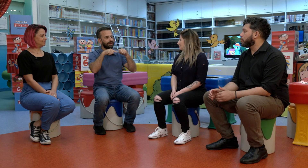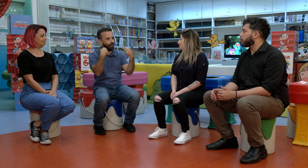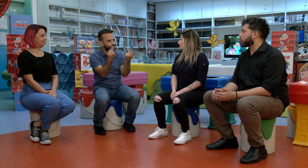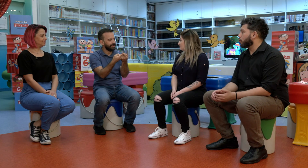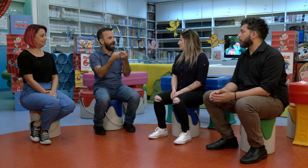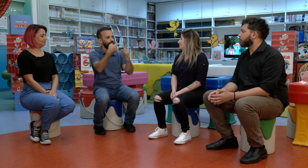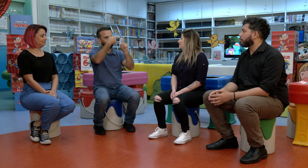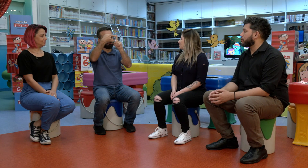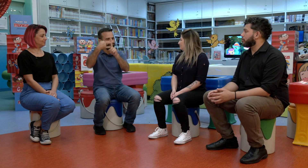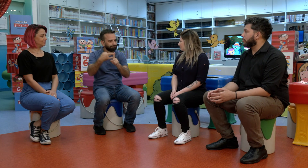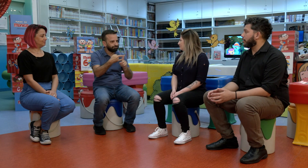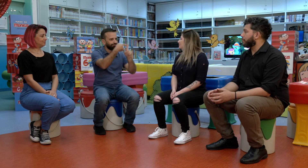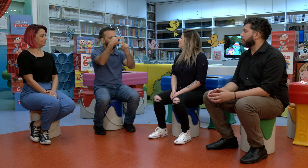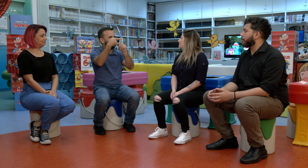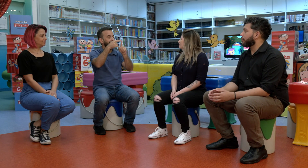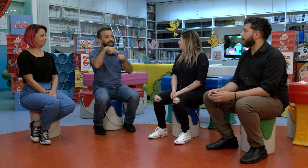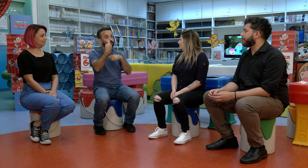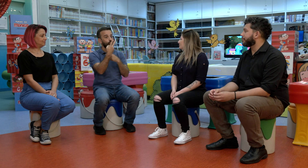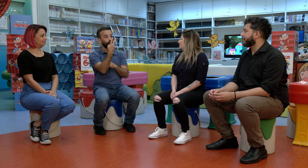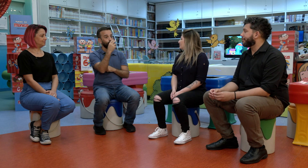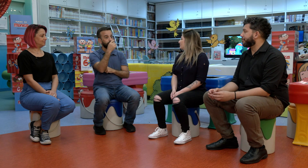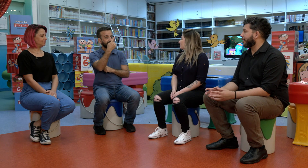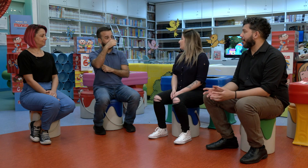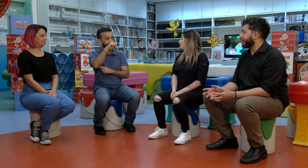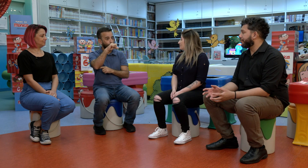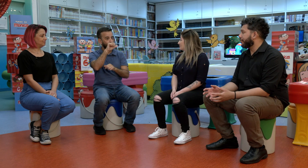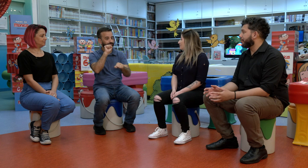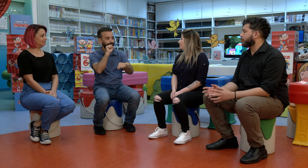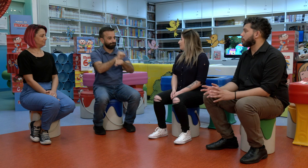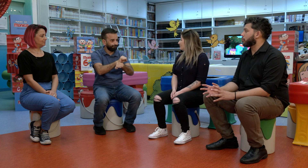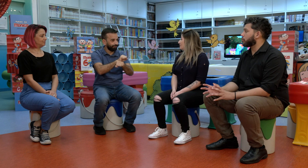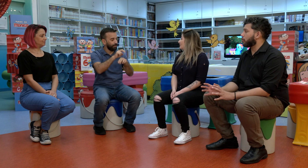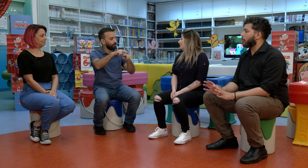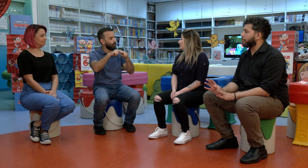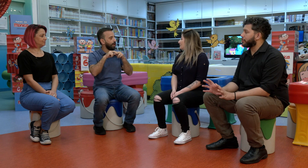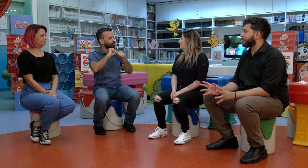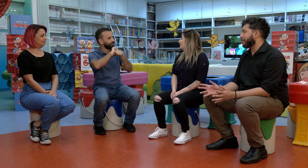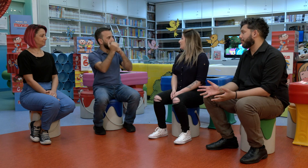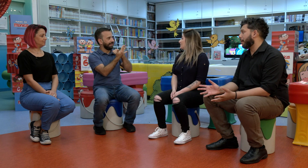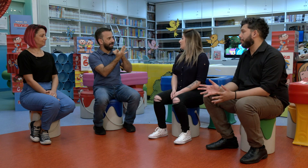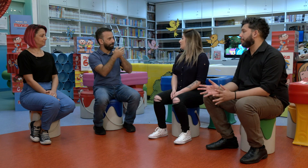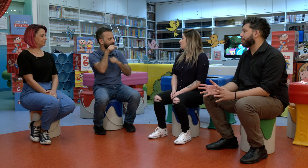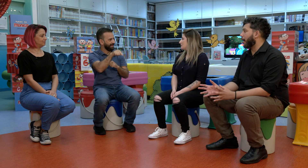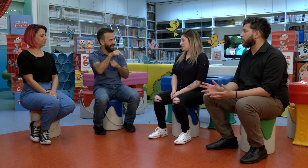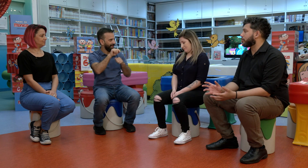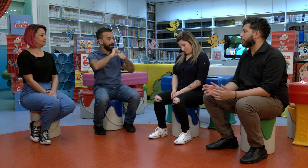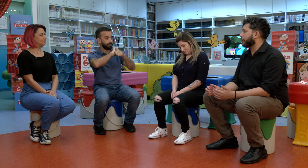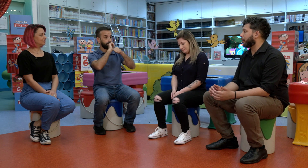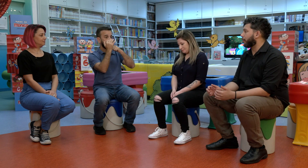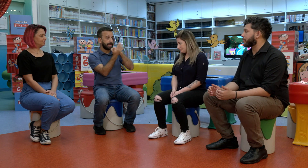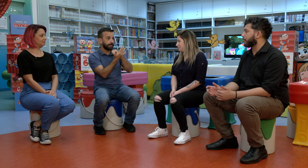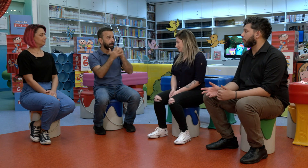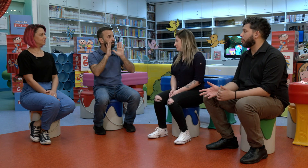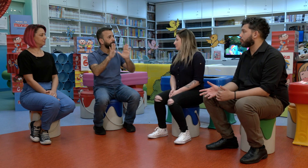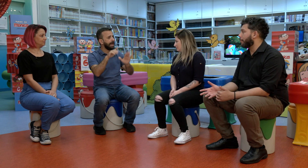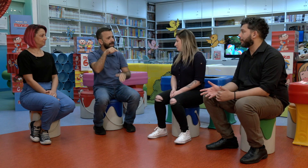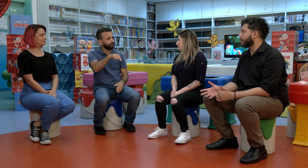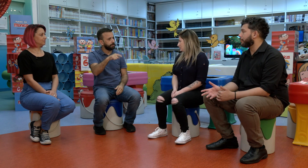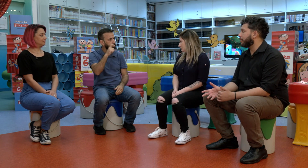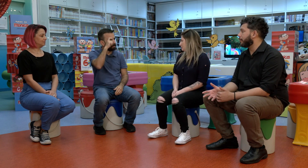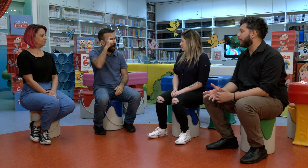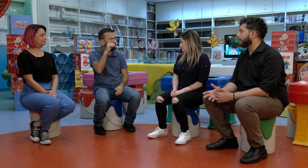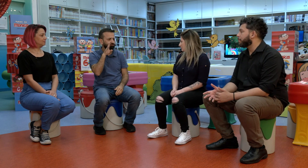em 2018, a gente teve uma reunião via live. Em 2019 a gente teve uma pausa, porque logo em seguida